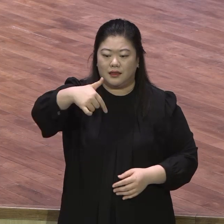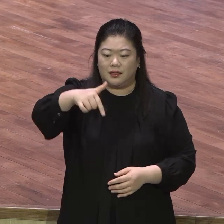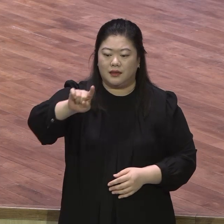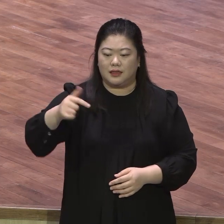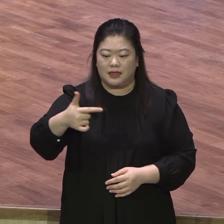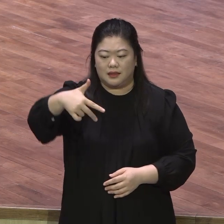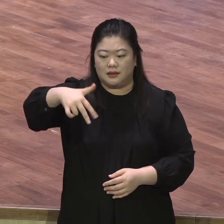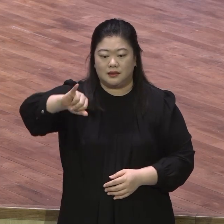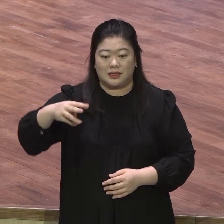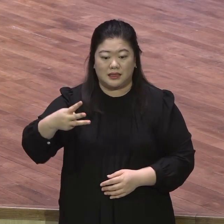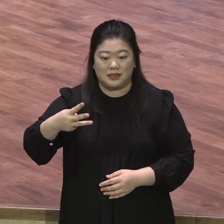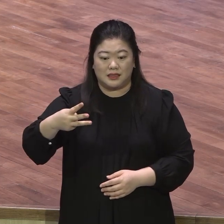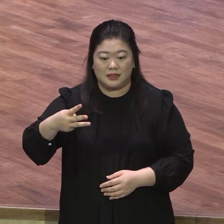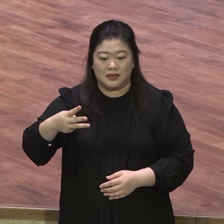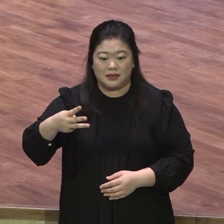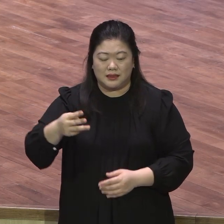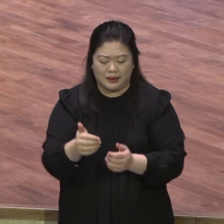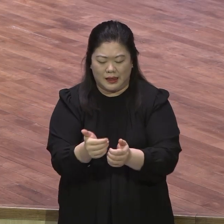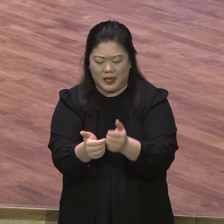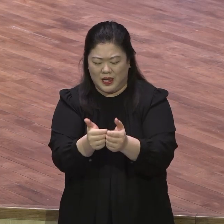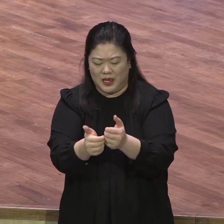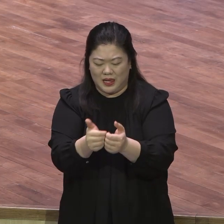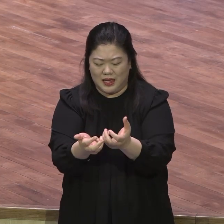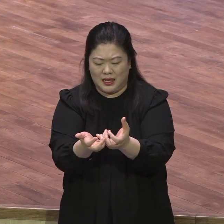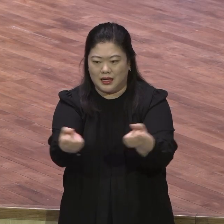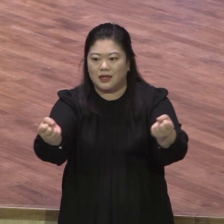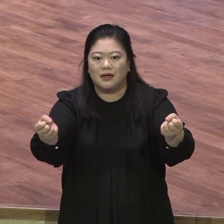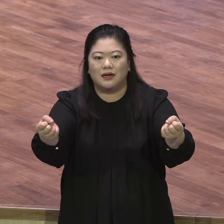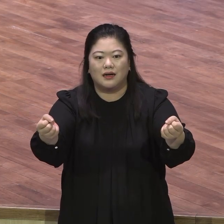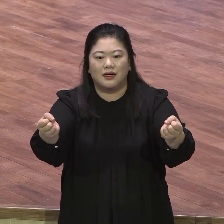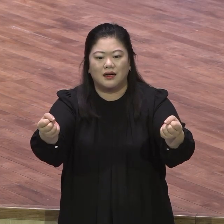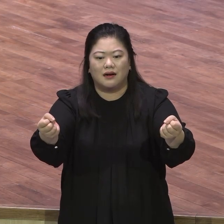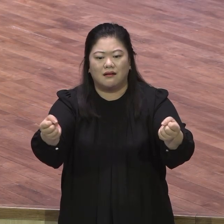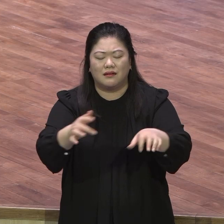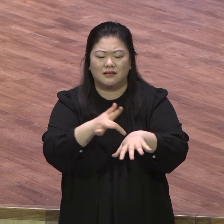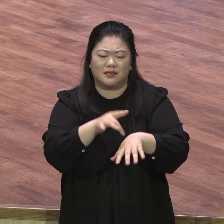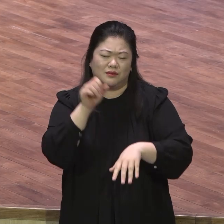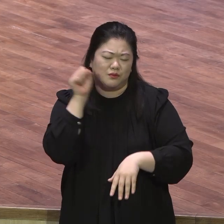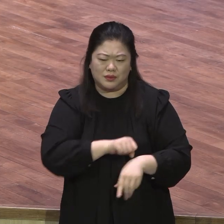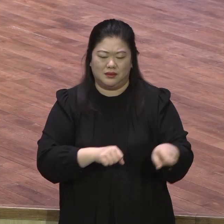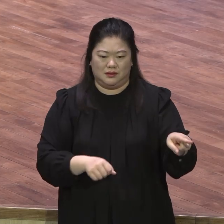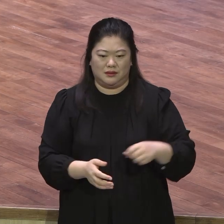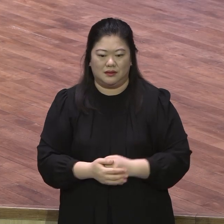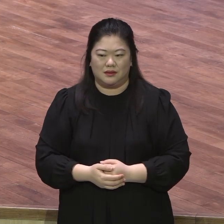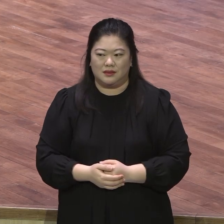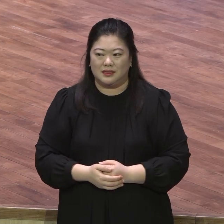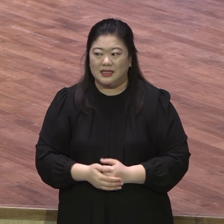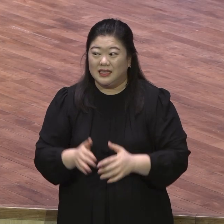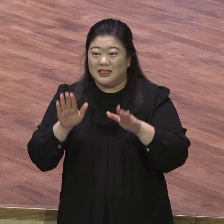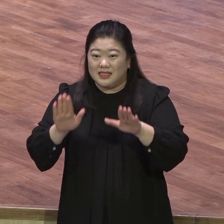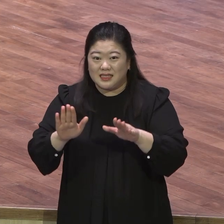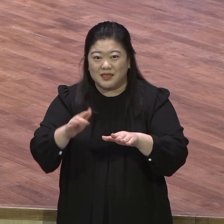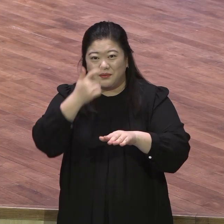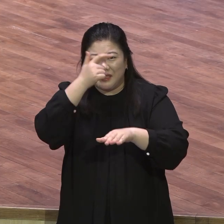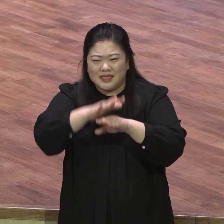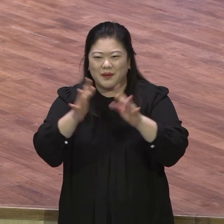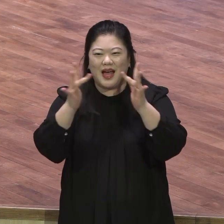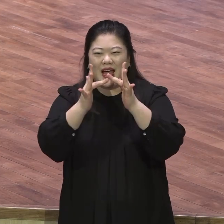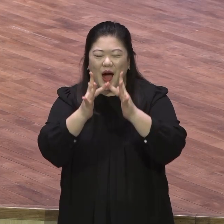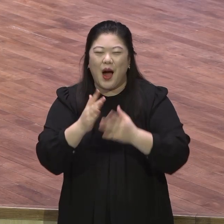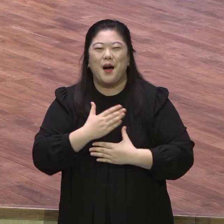분리시기. 우리가 지금 코로나 때문에 어쩔 수 없이 이 용어를 쓰지만 이건 아주 안 좋은 말이에요. 성령의